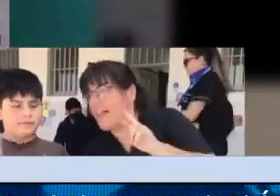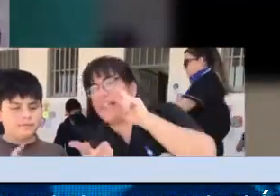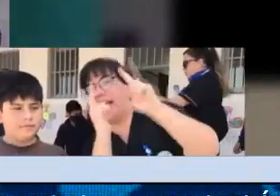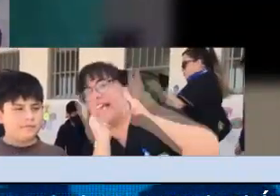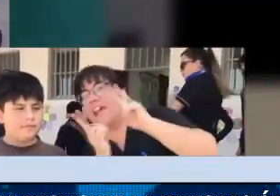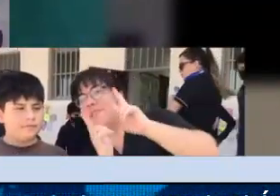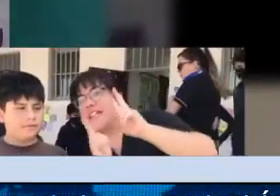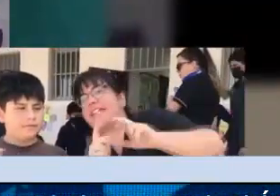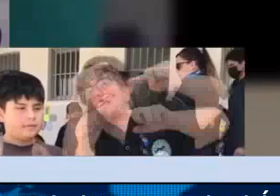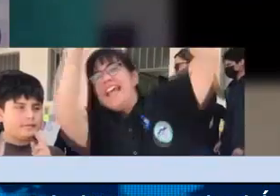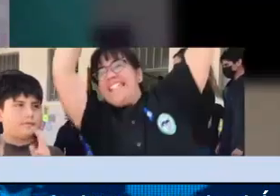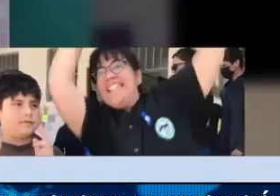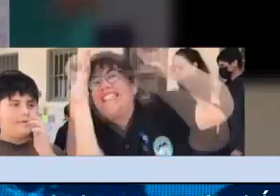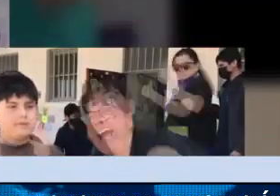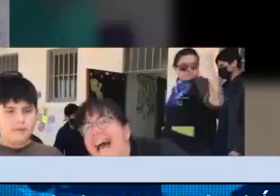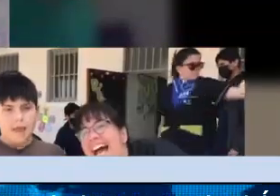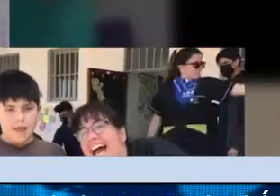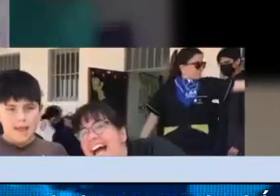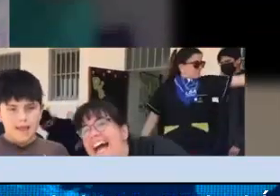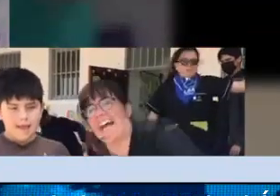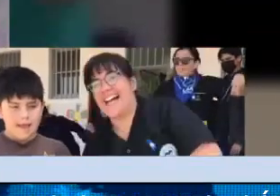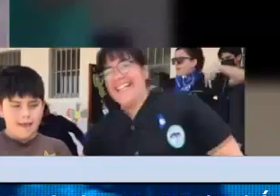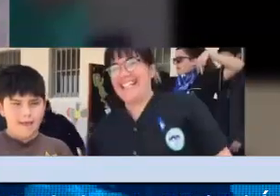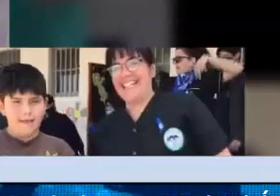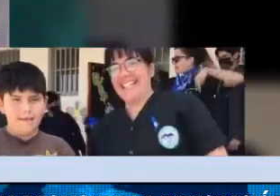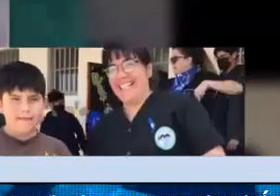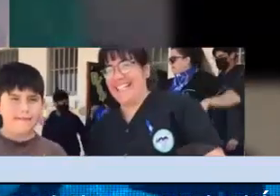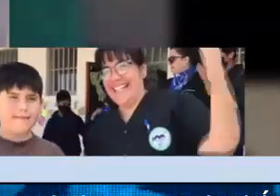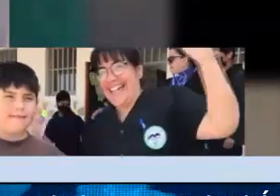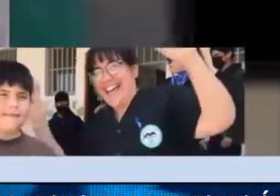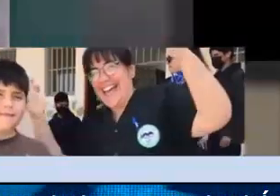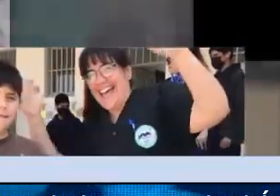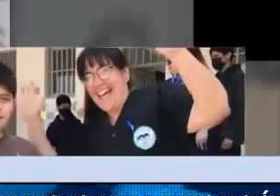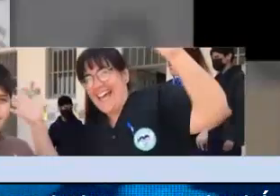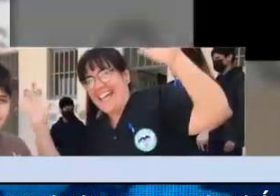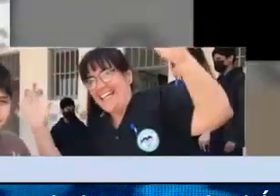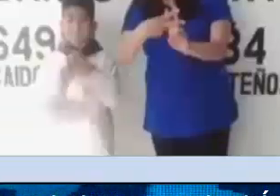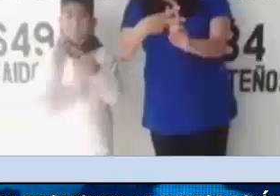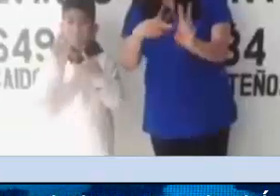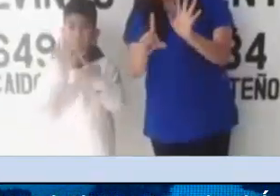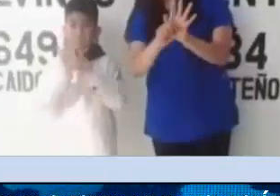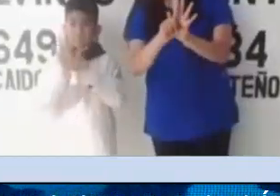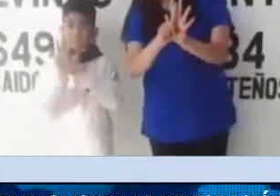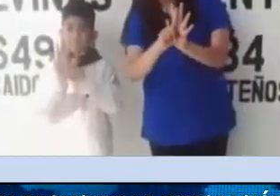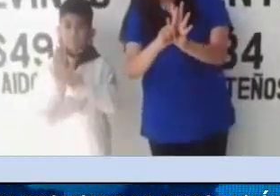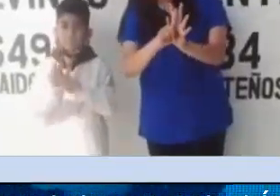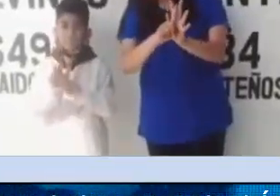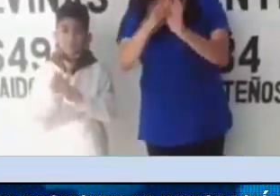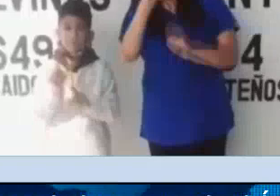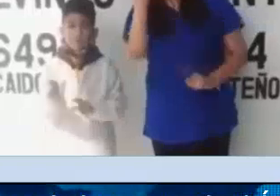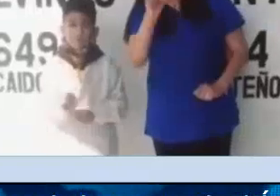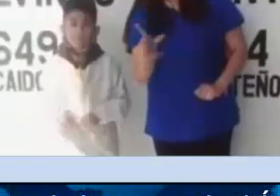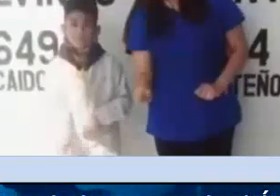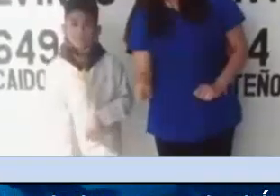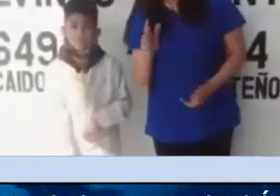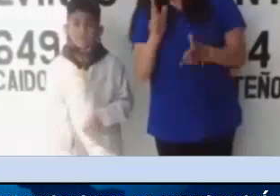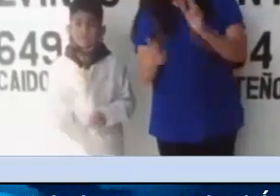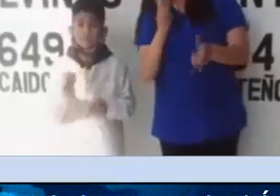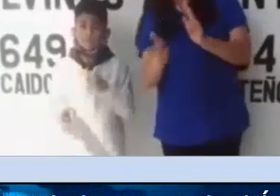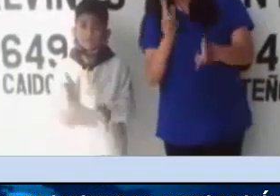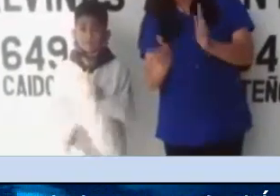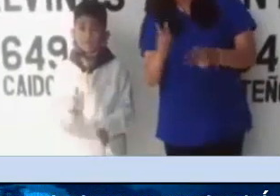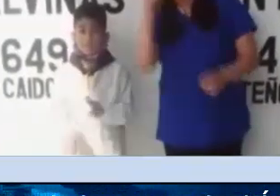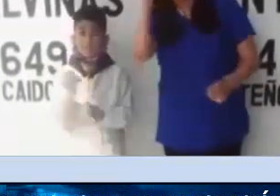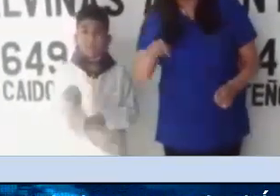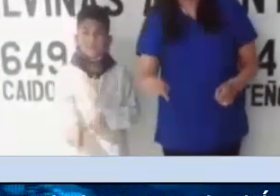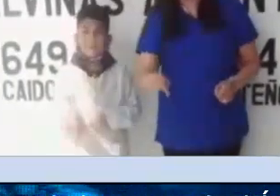su nombre en lengua de señas para no estar señando todo el tiempo. Bueno, a ella justamente ayer la bautizaron con su seña personal,